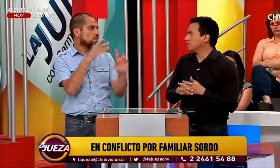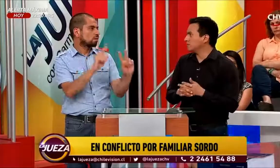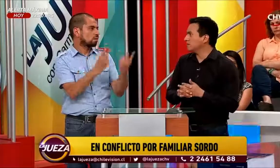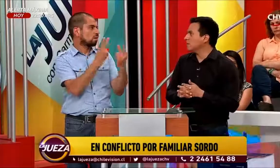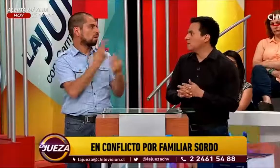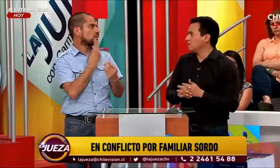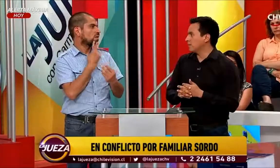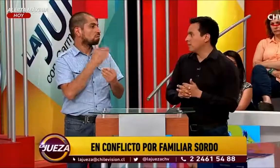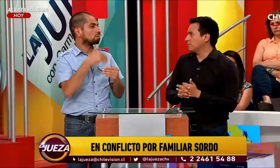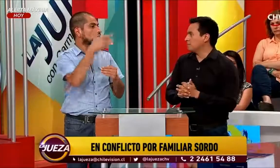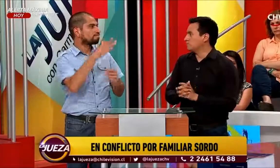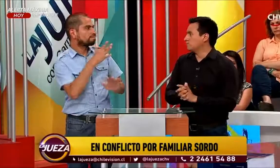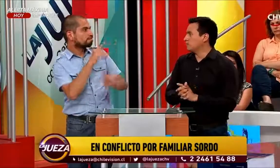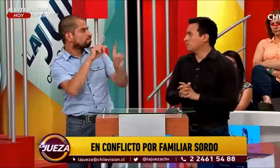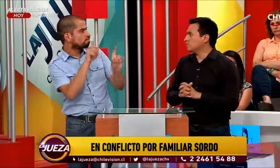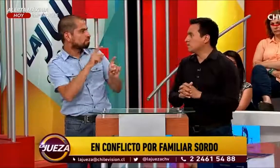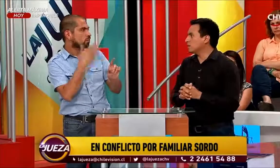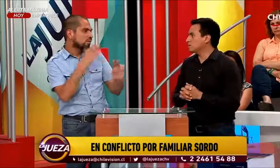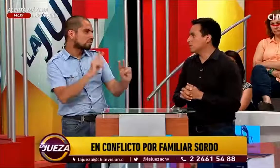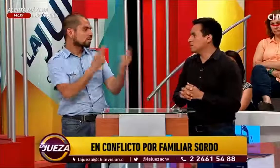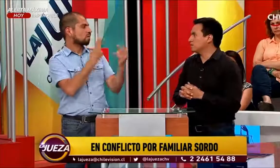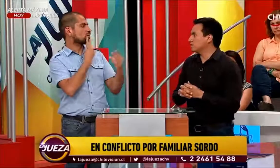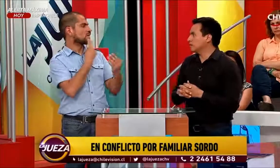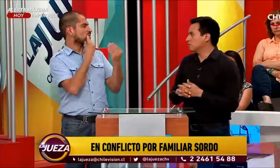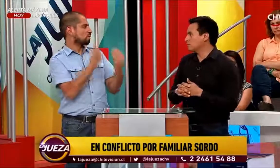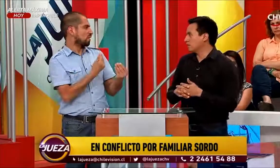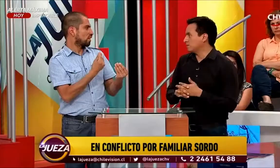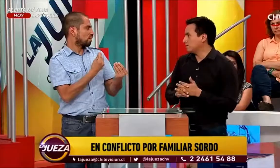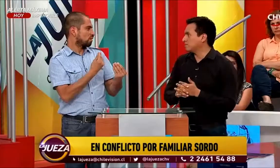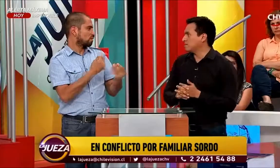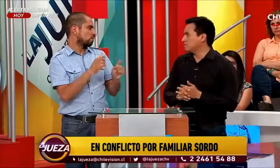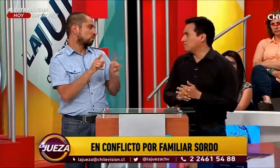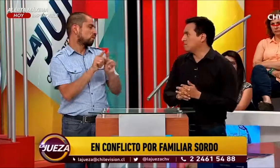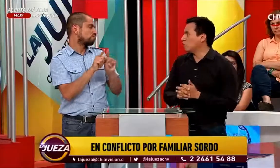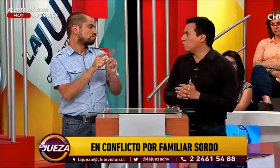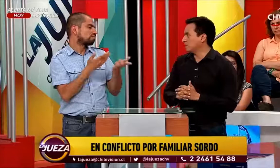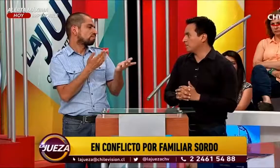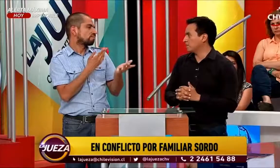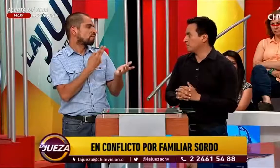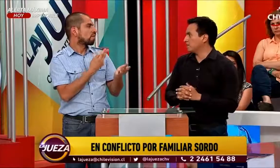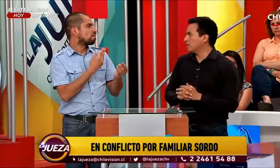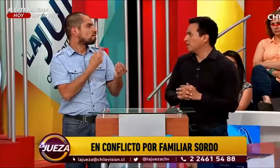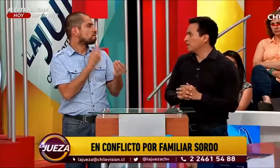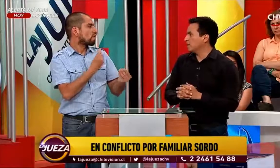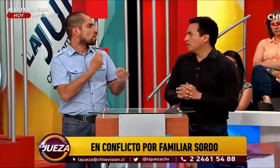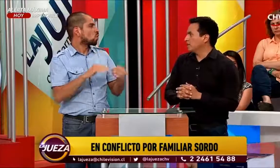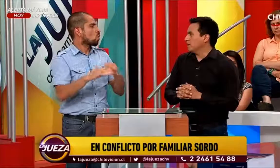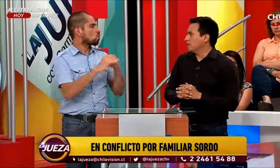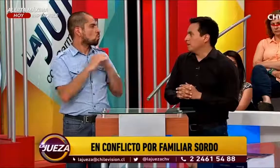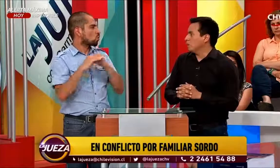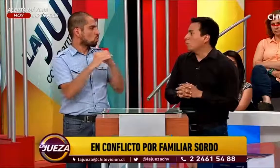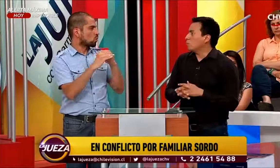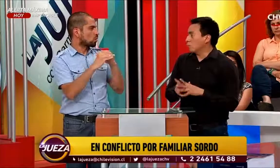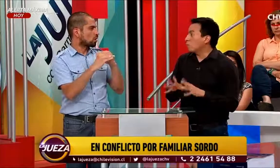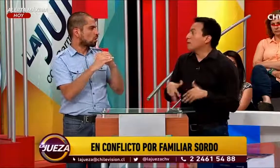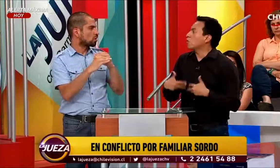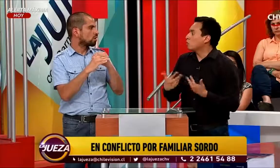salve su vida porque realmente queremos salvar vidas aquí y mejore también. Por un bien común.